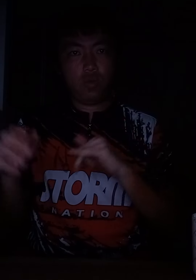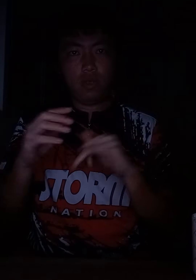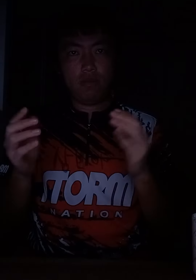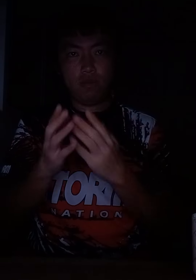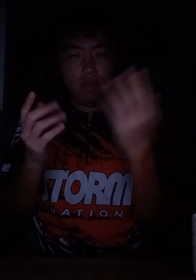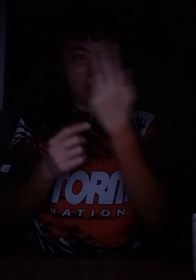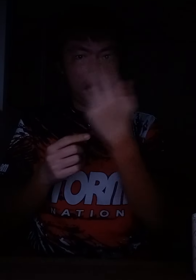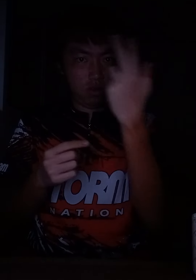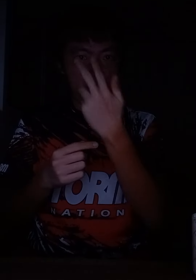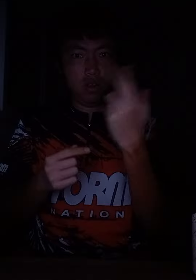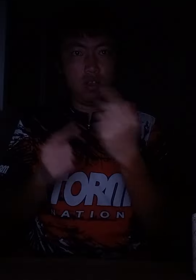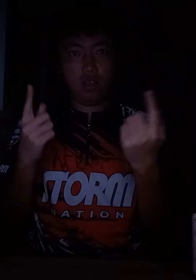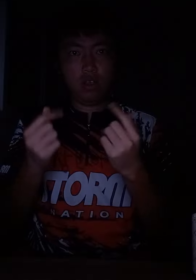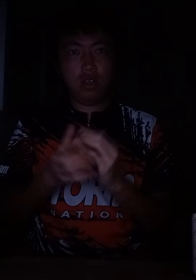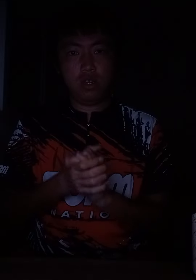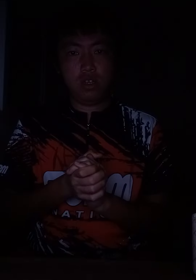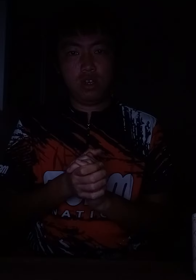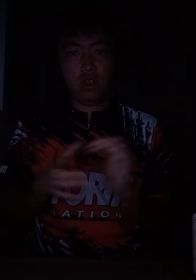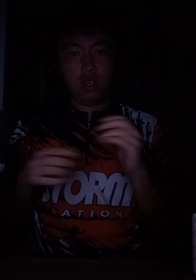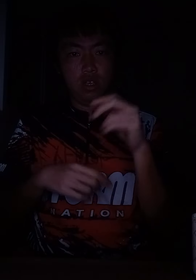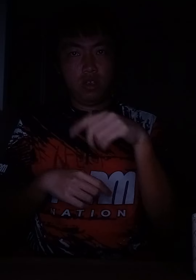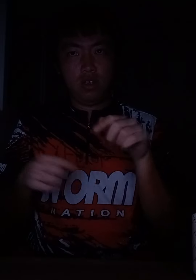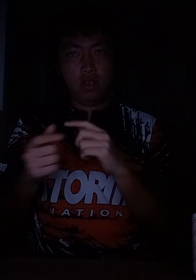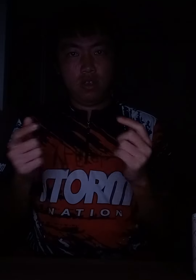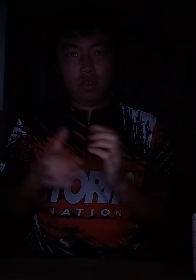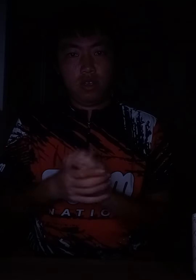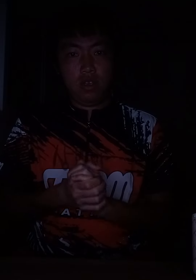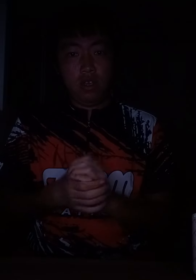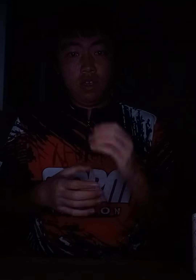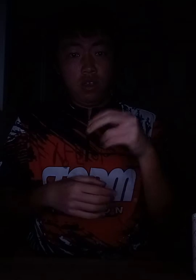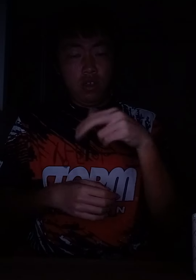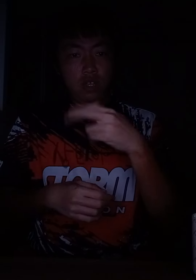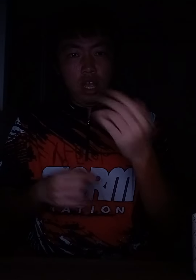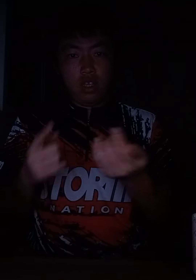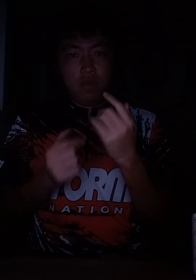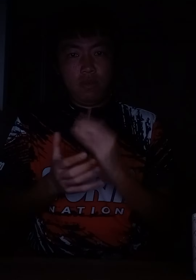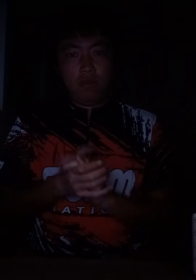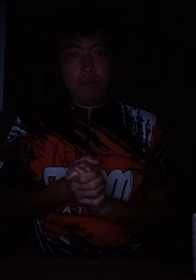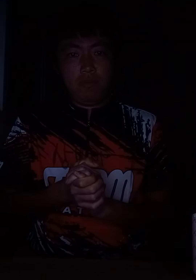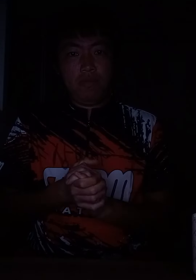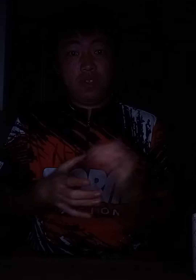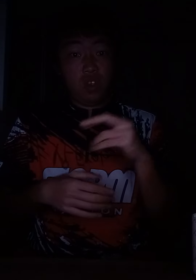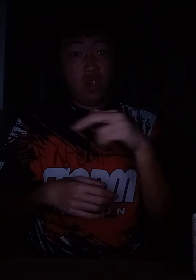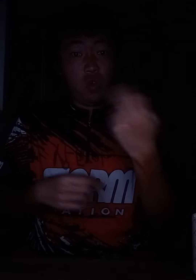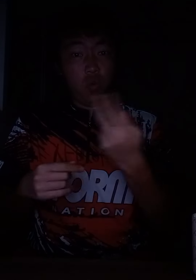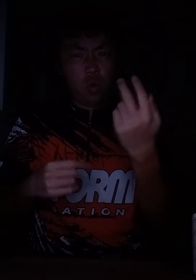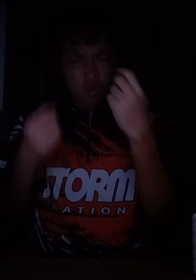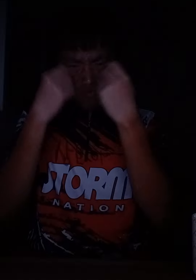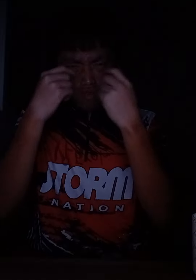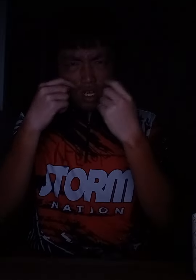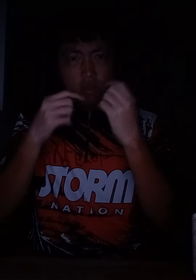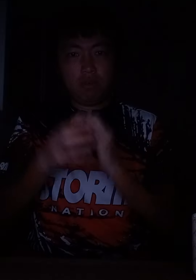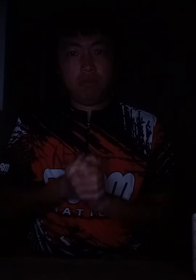모습을 드러냈습니다. 구속영장 실질심사를 받기 위해 법원을 찾은 겁니다. 이 여성은 억울하다는 입장입니다.